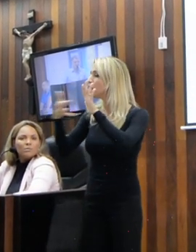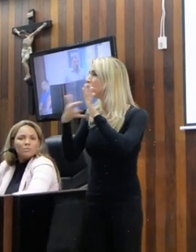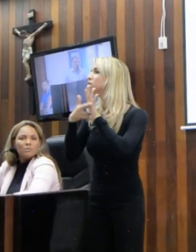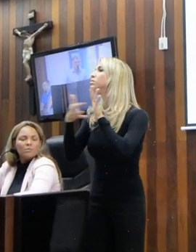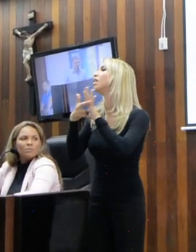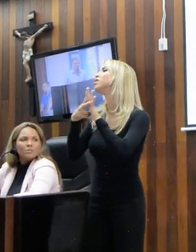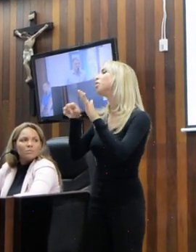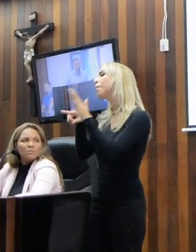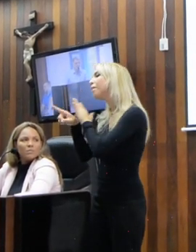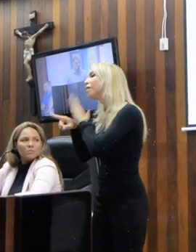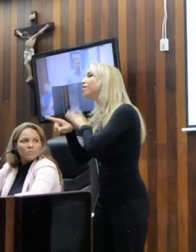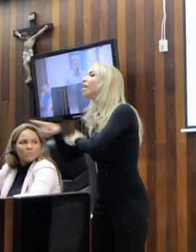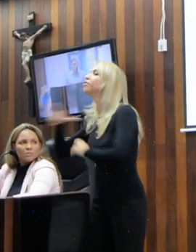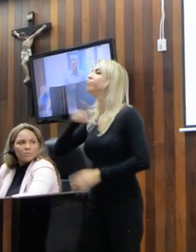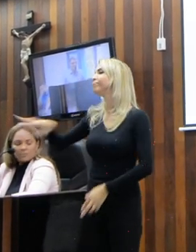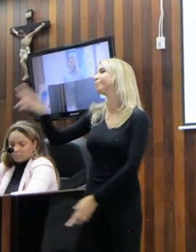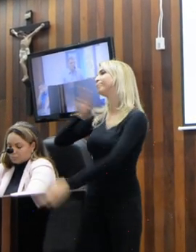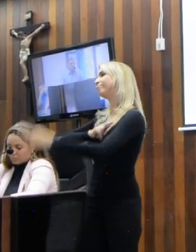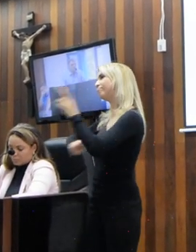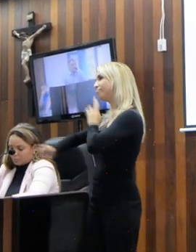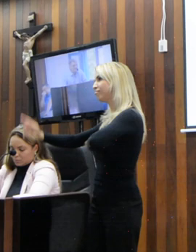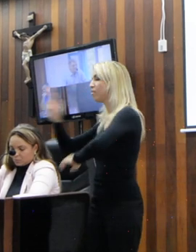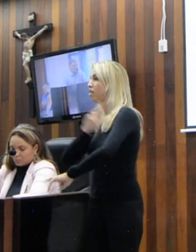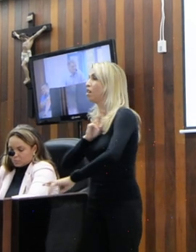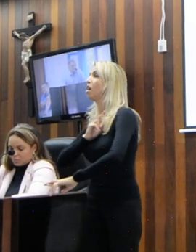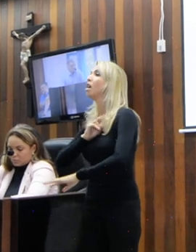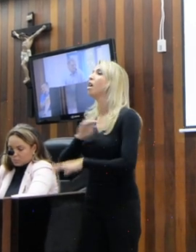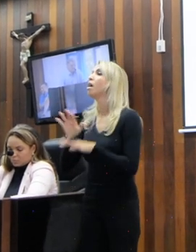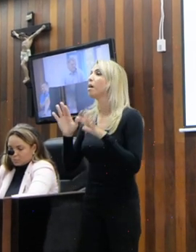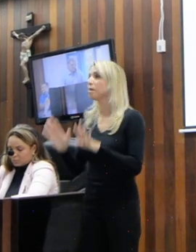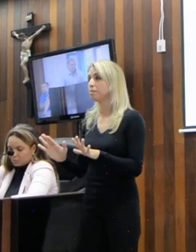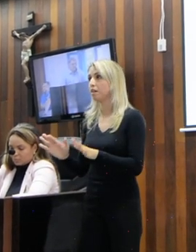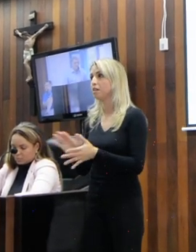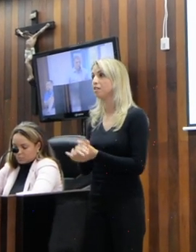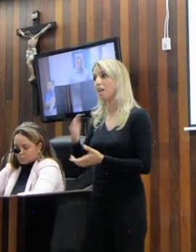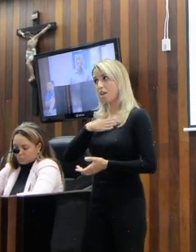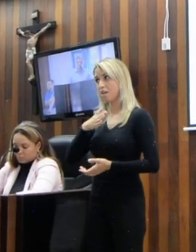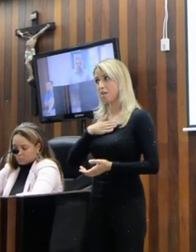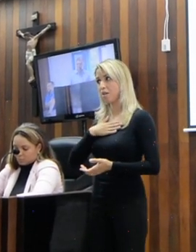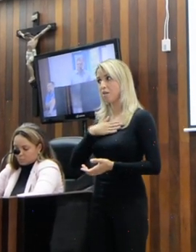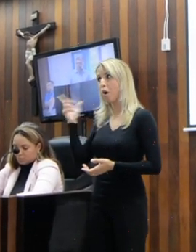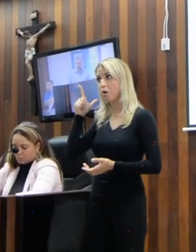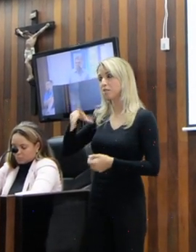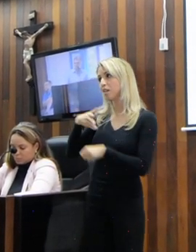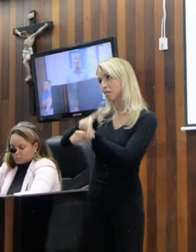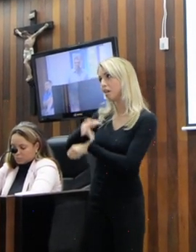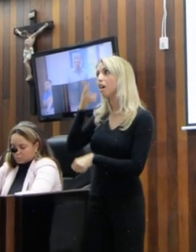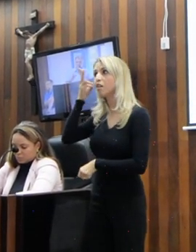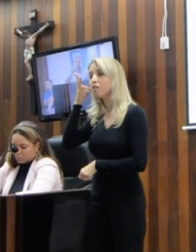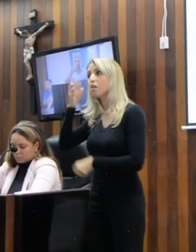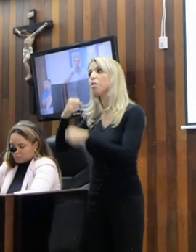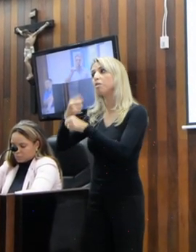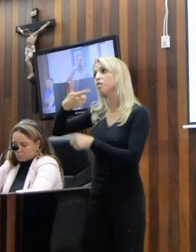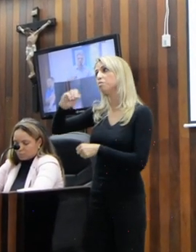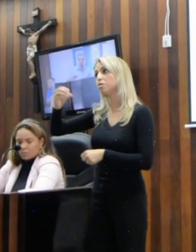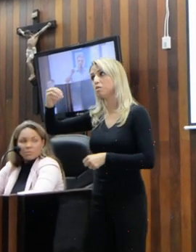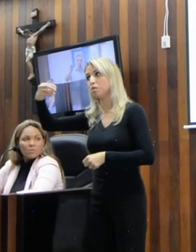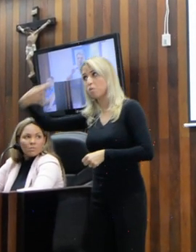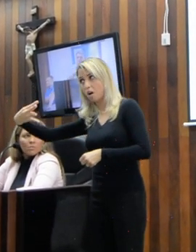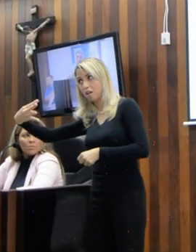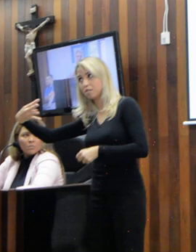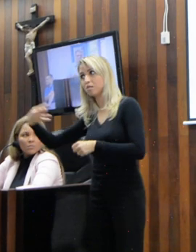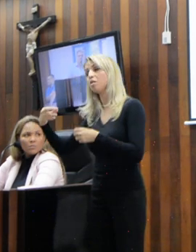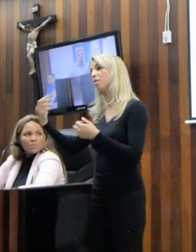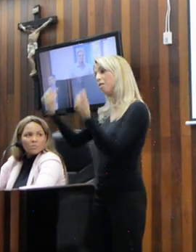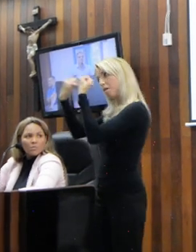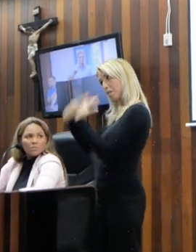ele me tirava. E quando eu fui eleito em 2004, ele me disse o seguinte: Antes de você entrar em